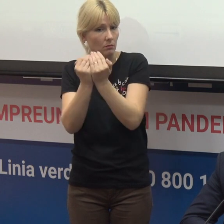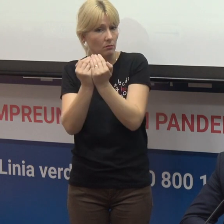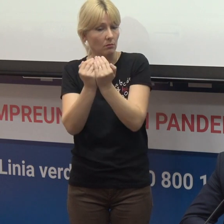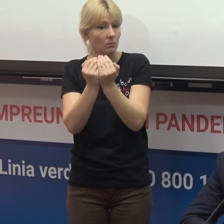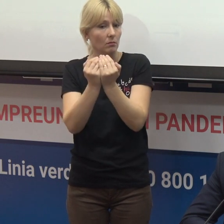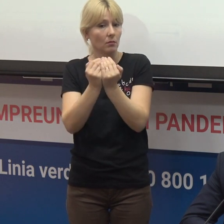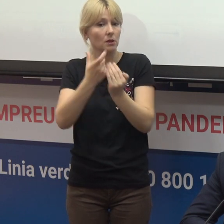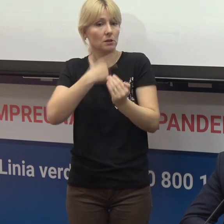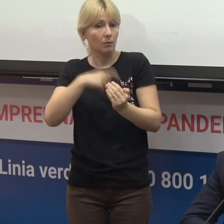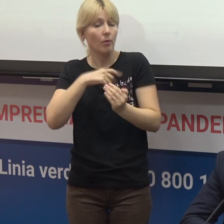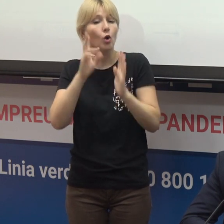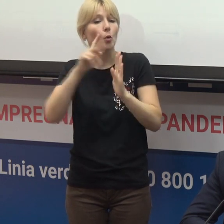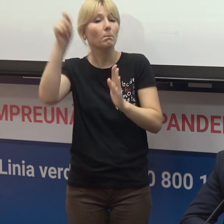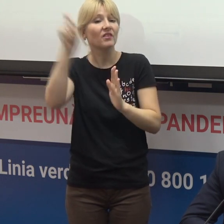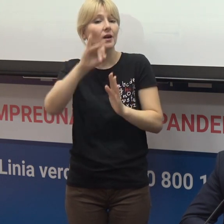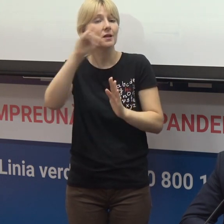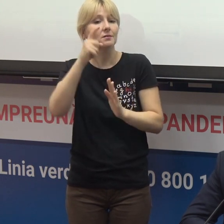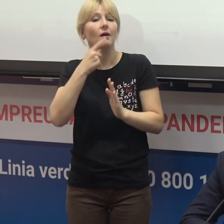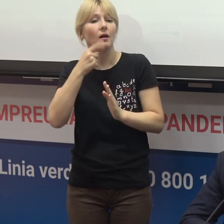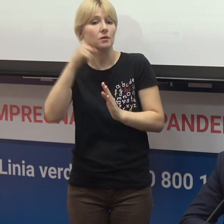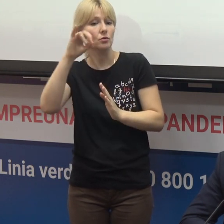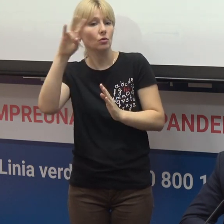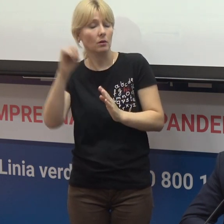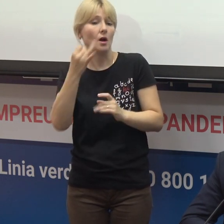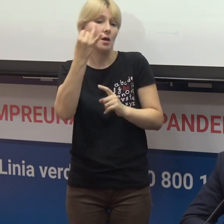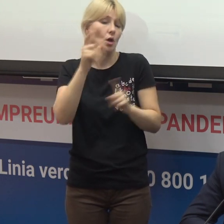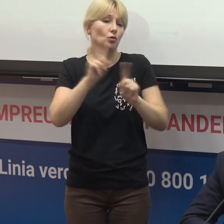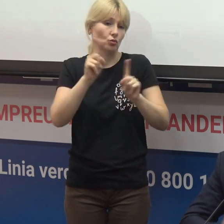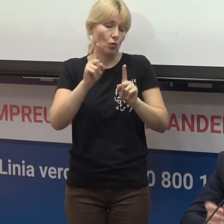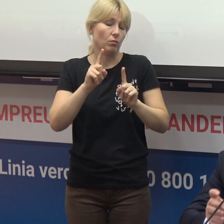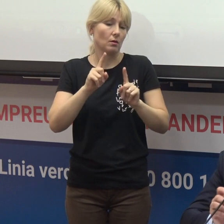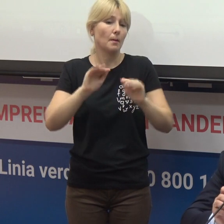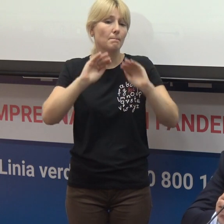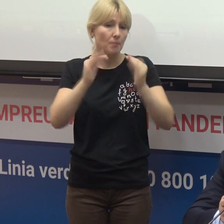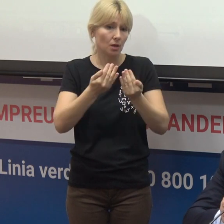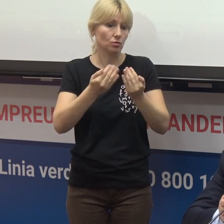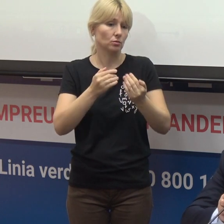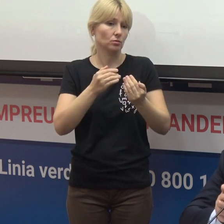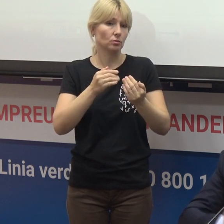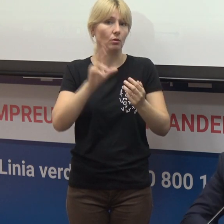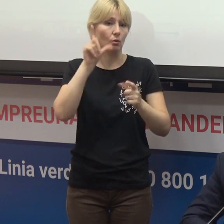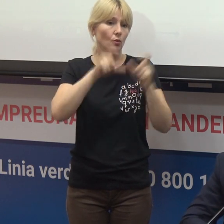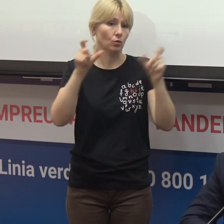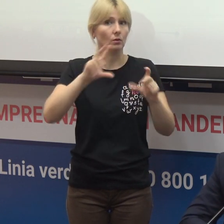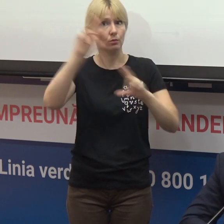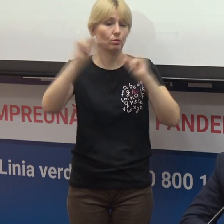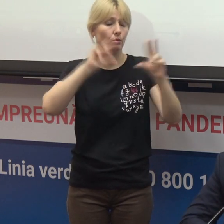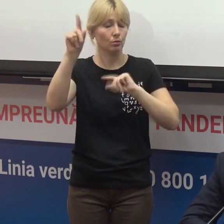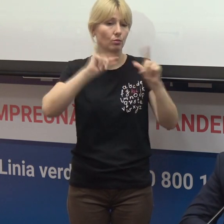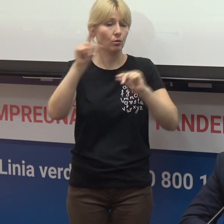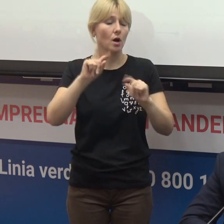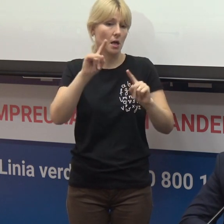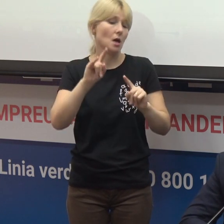vin din țările respective în scopul diminuării riscului, vă zic, circulațiilor pe teritoriul Republicii Moldova și răspândirii infecției.